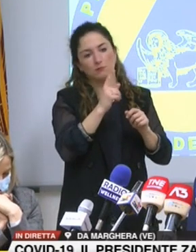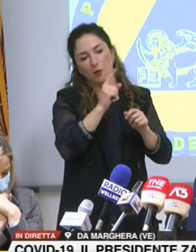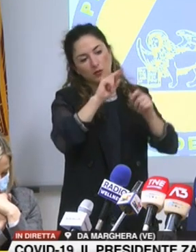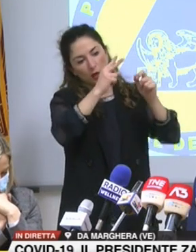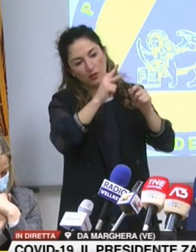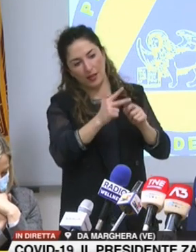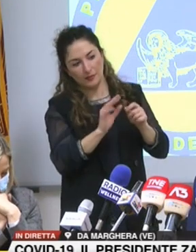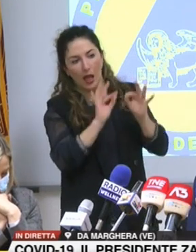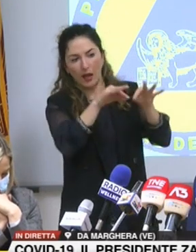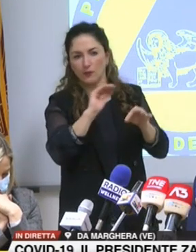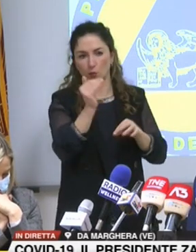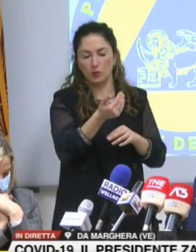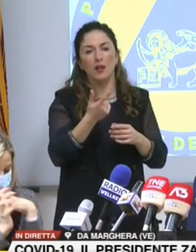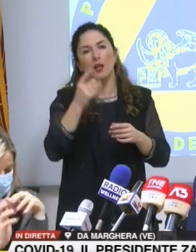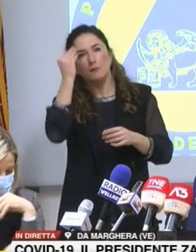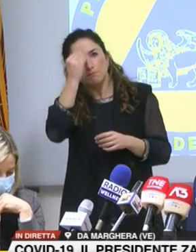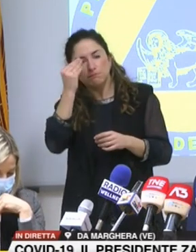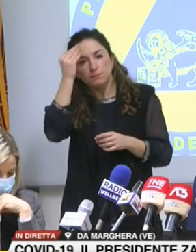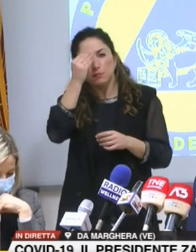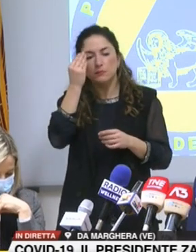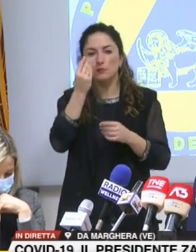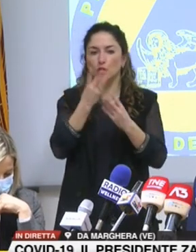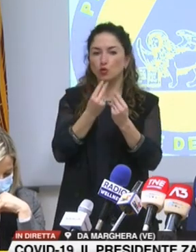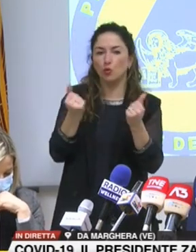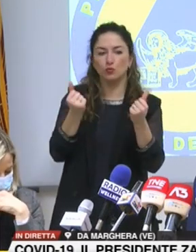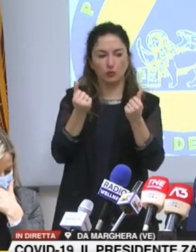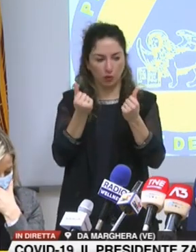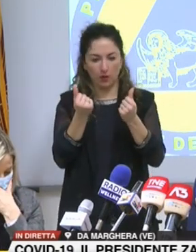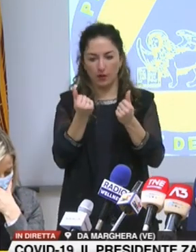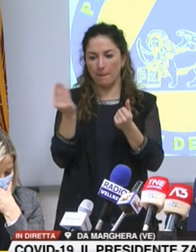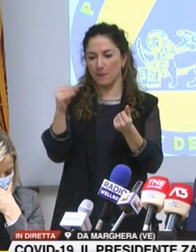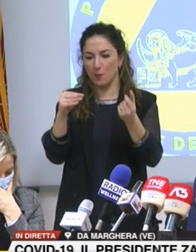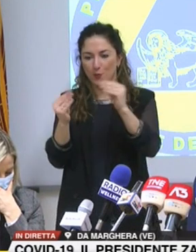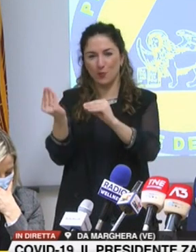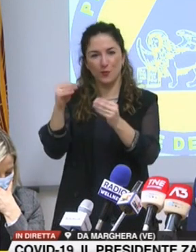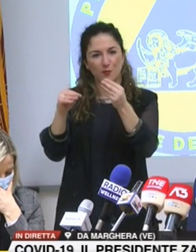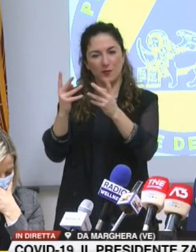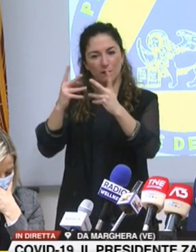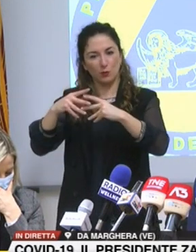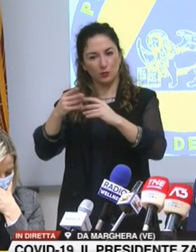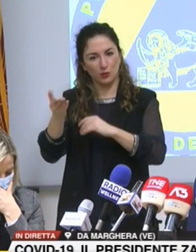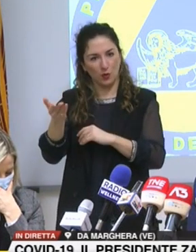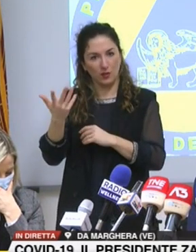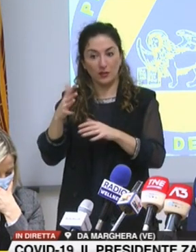soluzioni digitali che vanno non a sostituire ma a integrare, completando le funzioni,